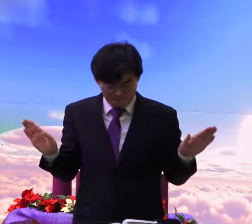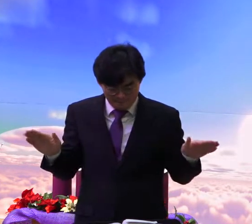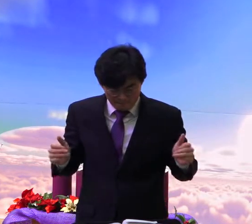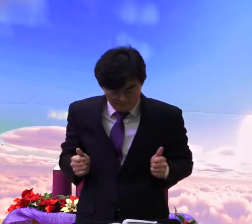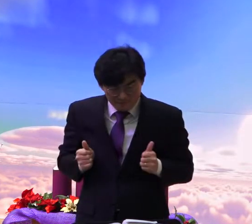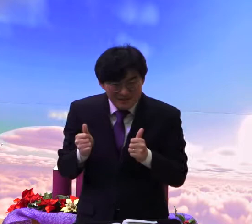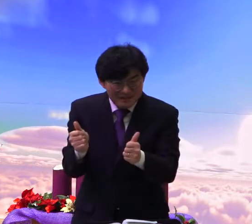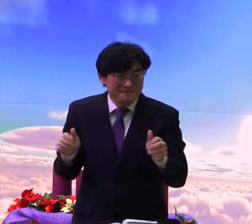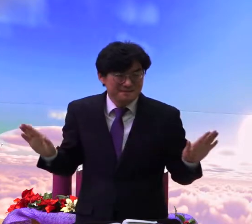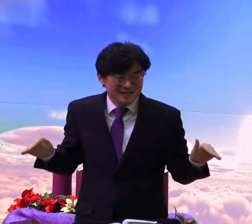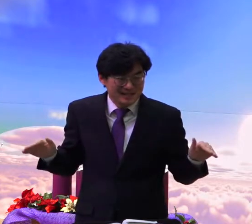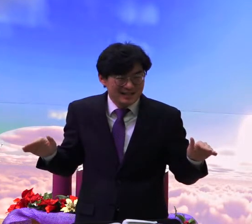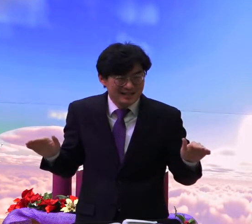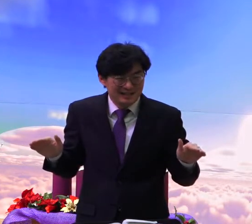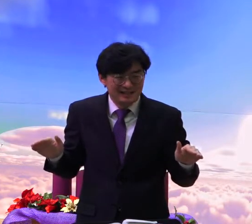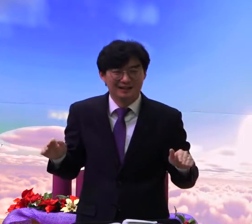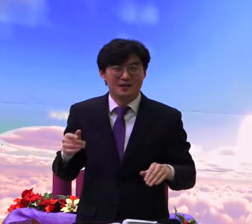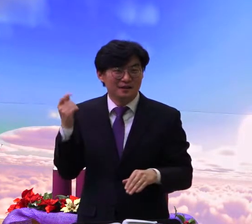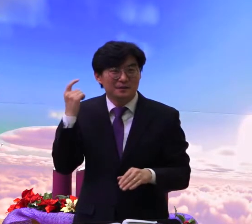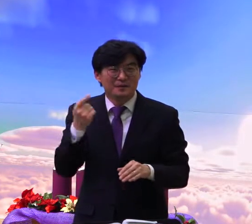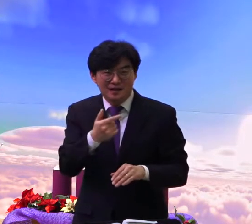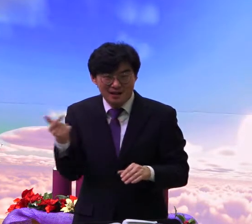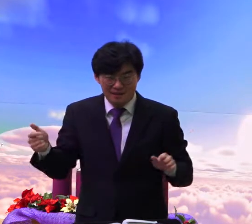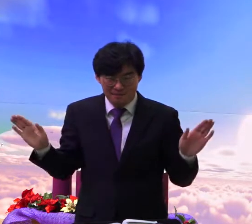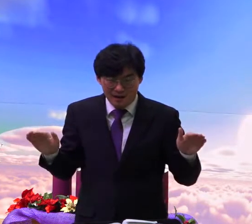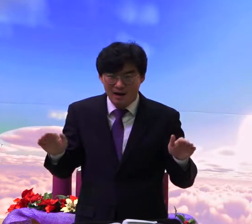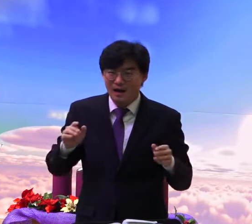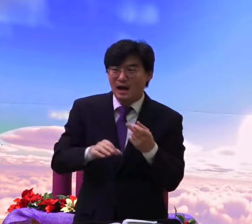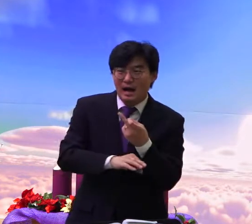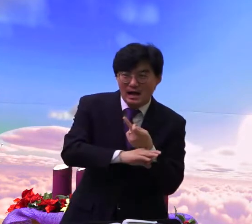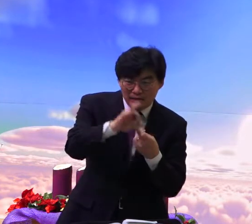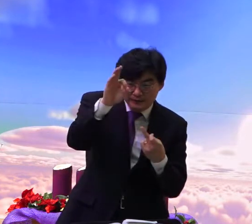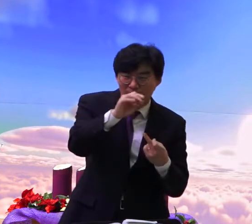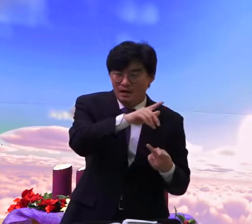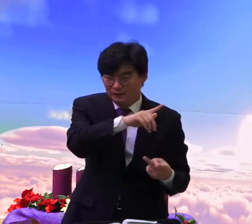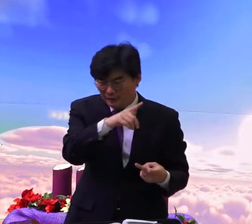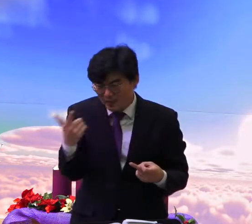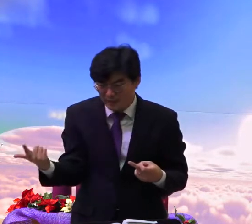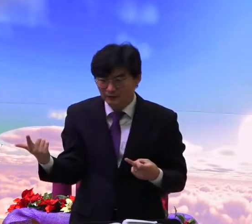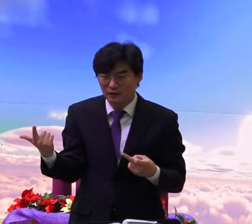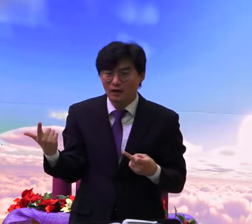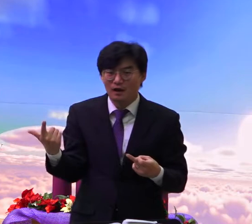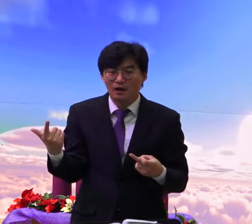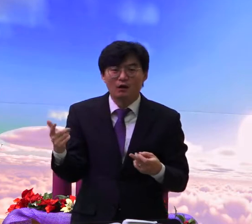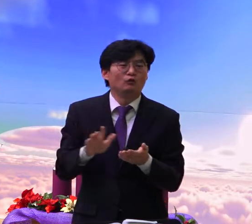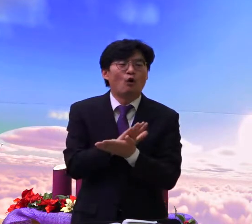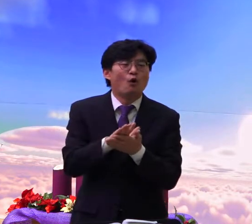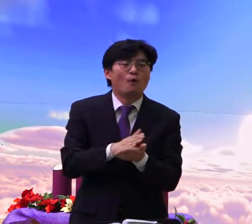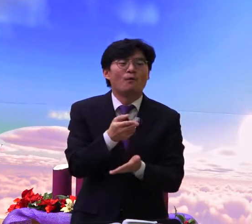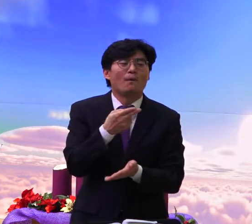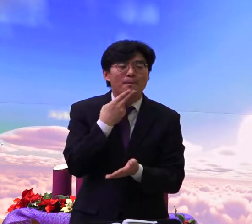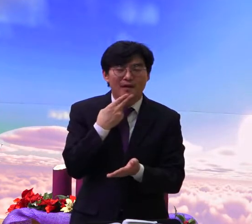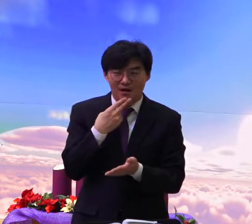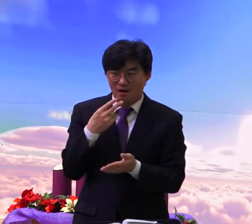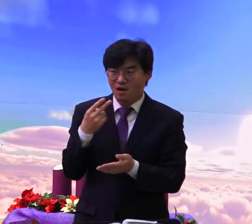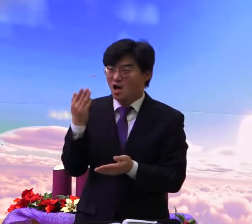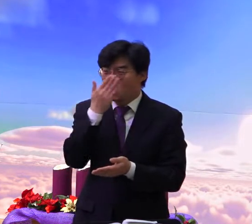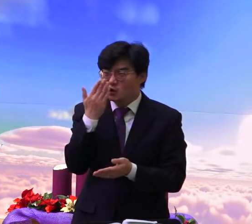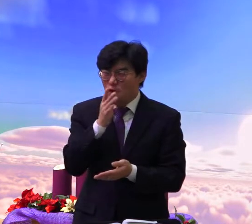때문에 그렇다고 이야기합니다. 아침부터 저녁이 될 때까지 오직 꿀을 모으는 일에만 집중하며 호박벌은 그렇게